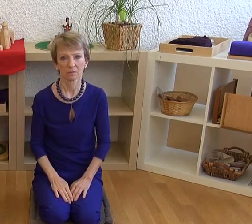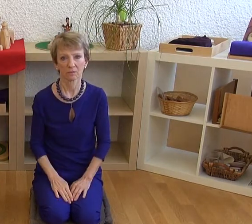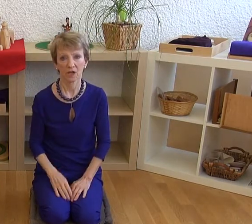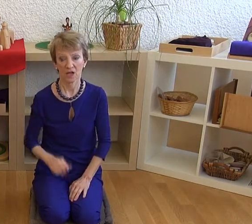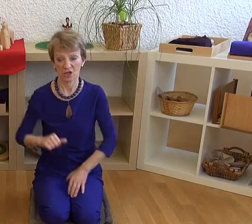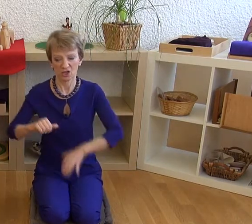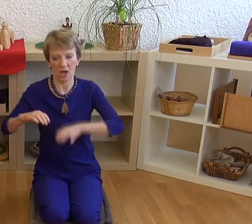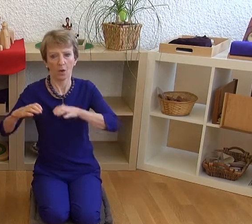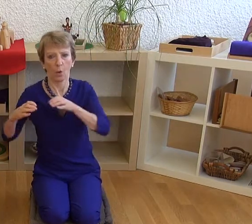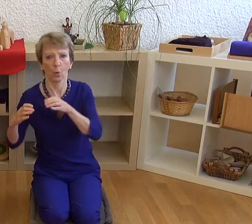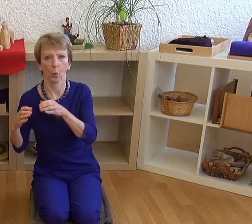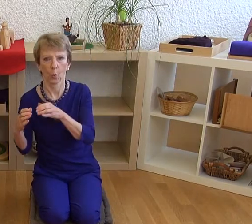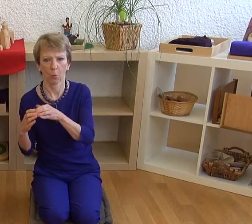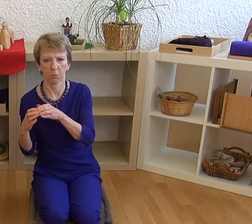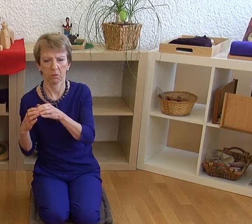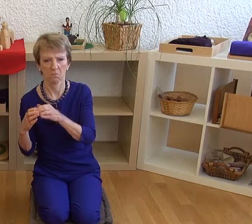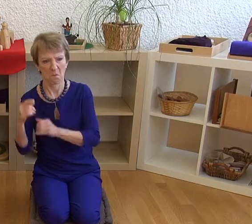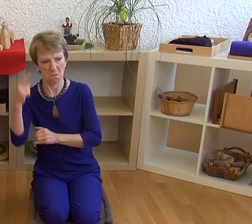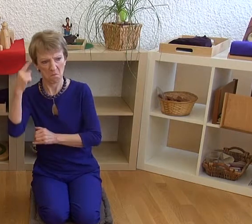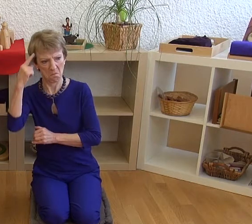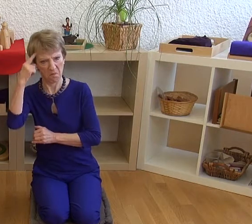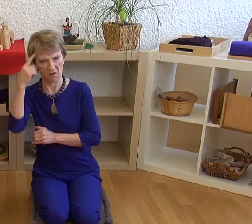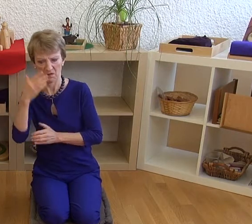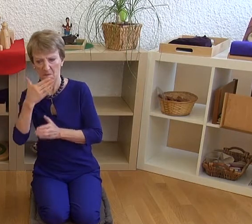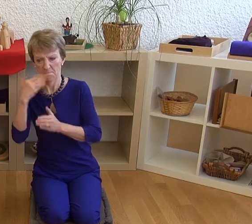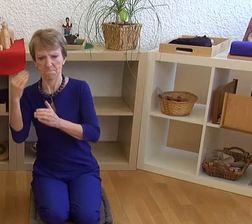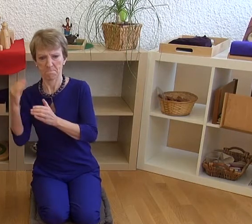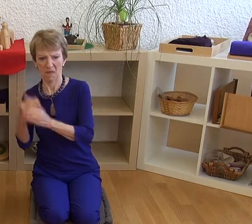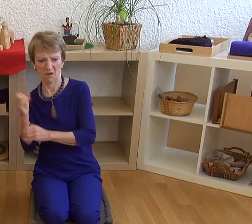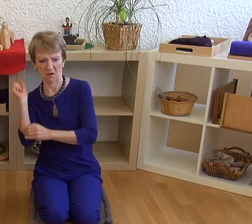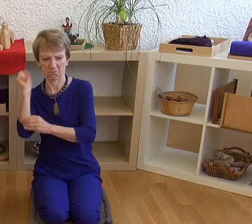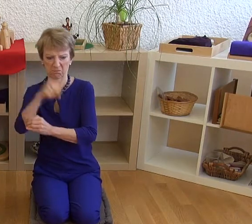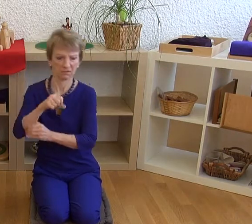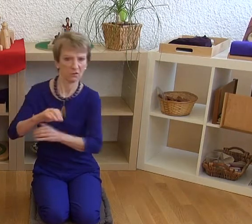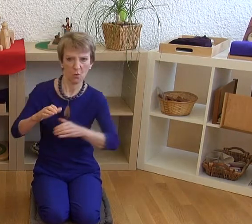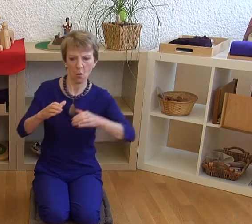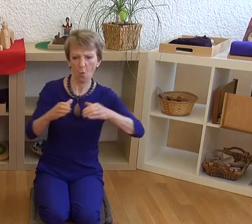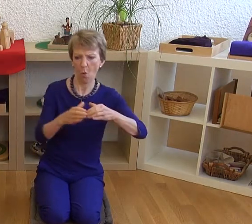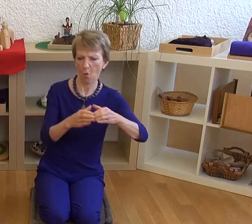Chaque groupe de bâtisseurs pensait être meilleur que les autres.